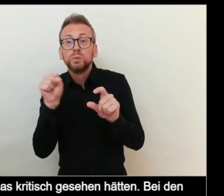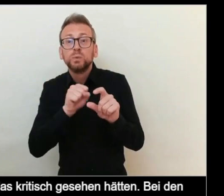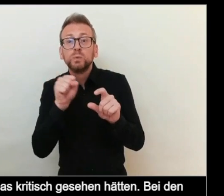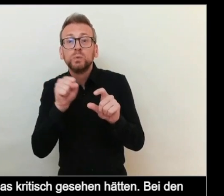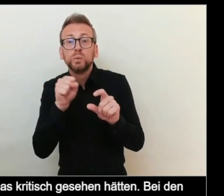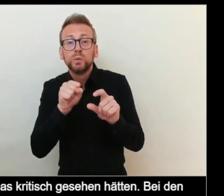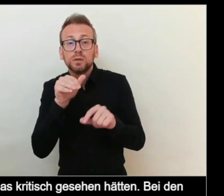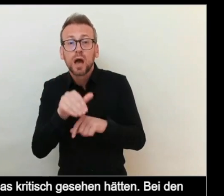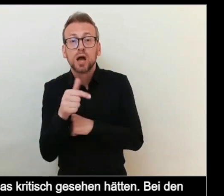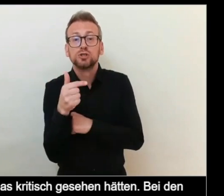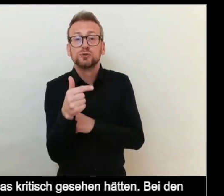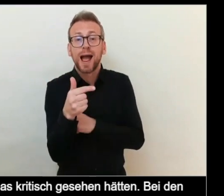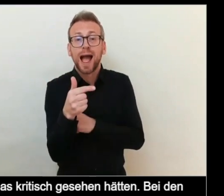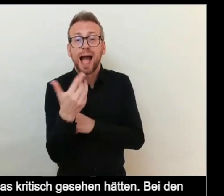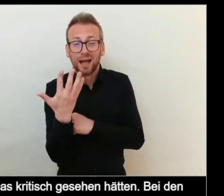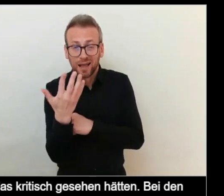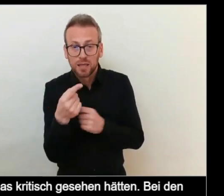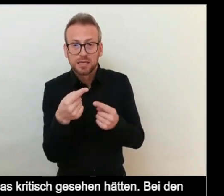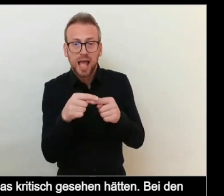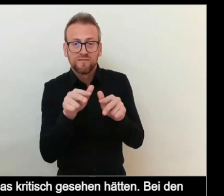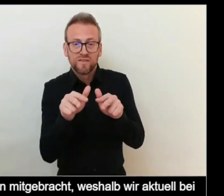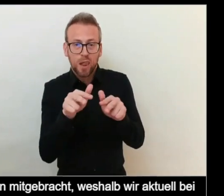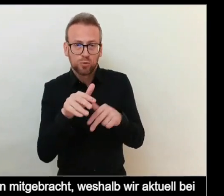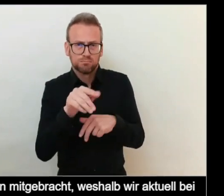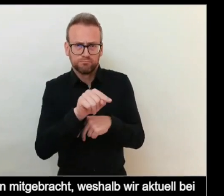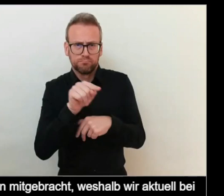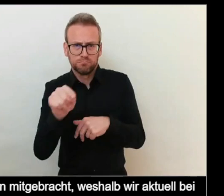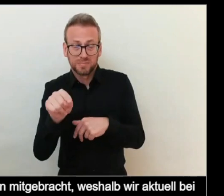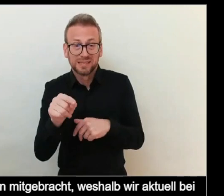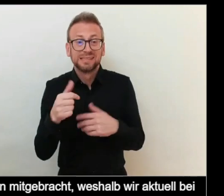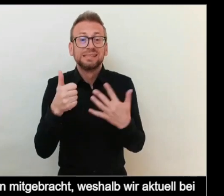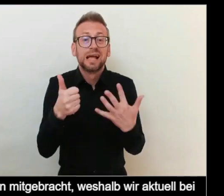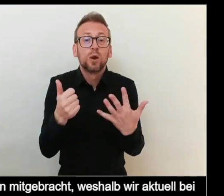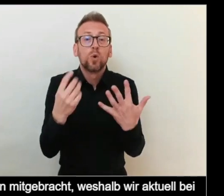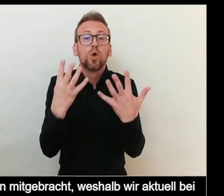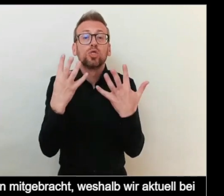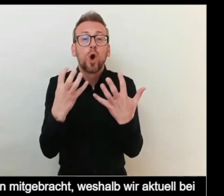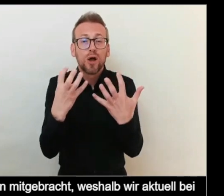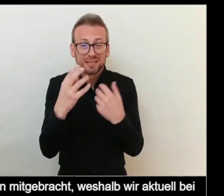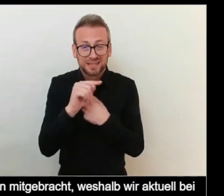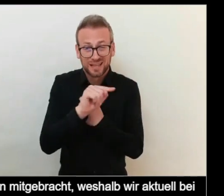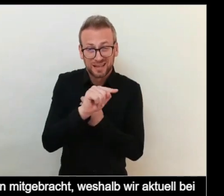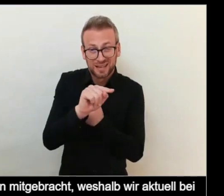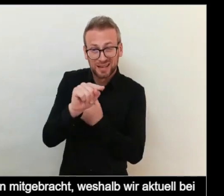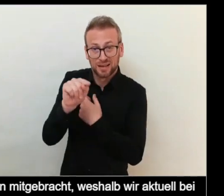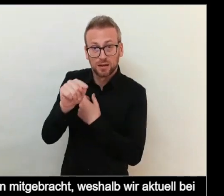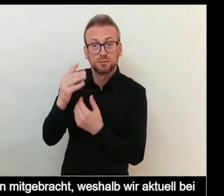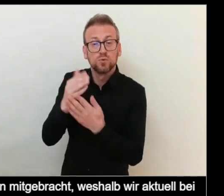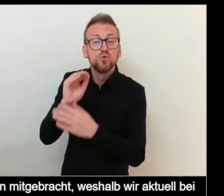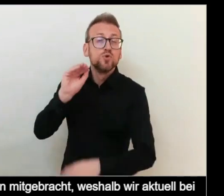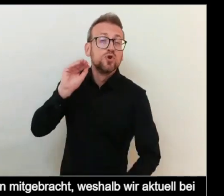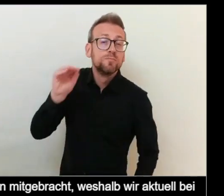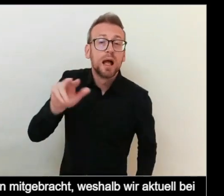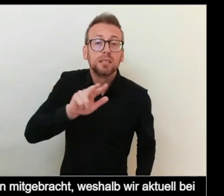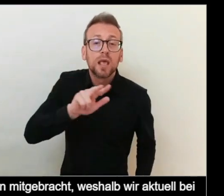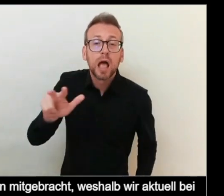gering. Boosterung immerhin jetzt bei 55,4%, aber auch das ist insgesamt zu wenig. Das Novavax,